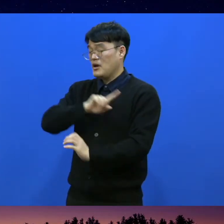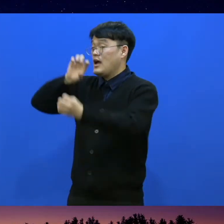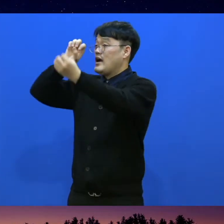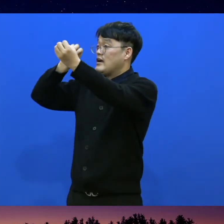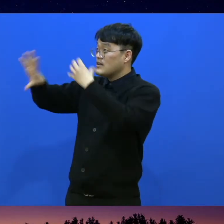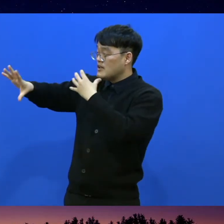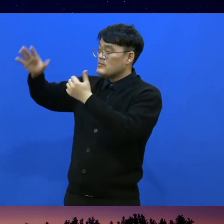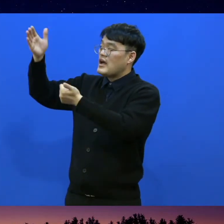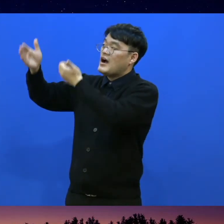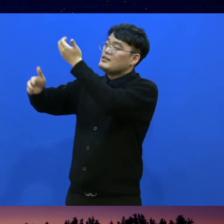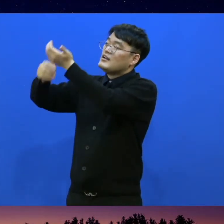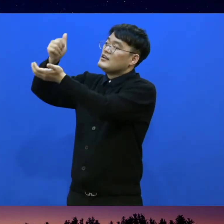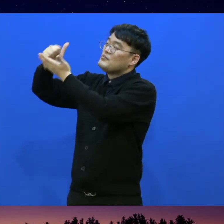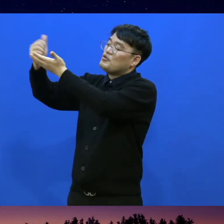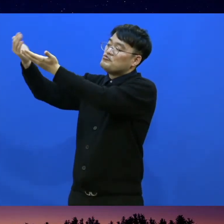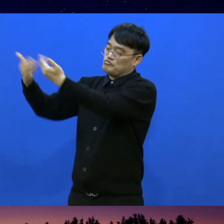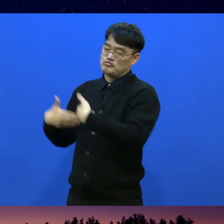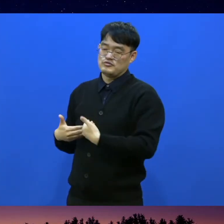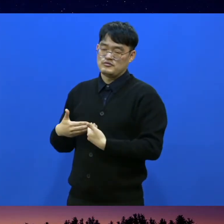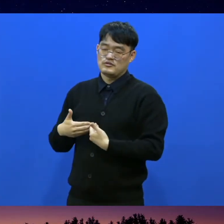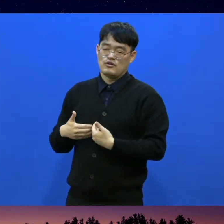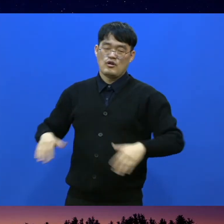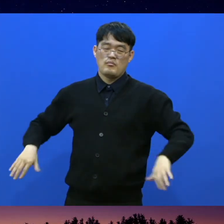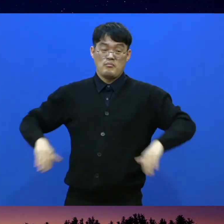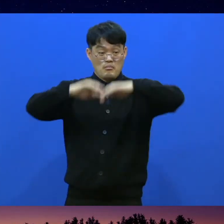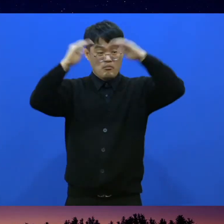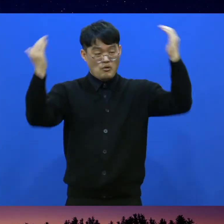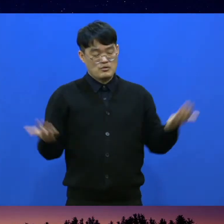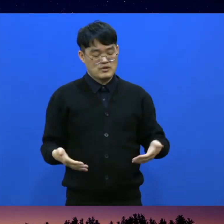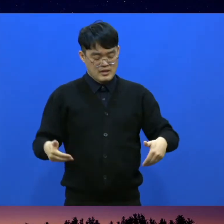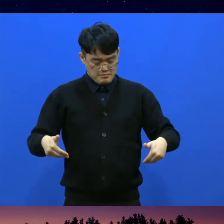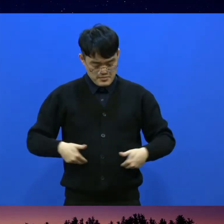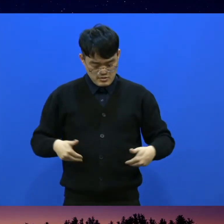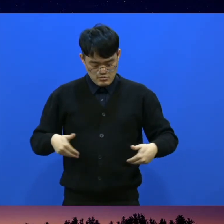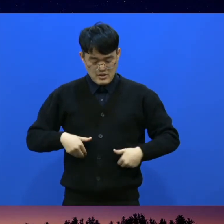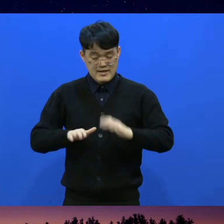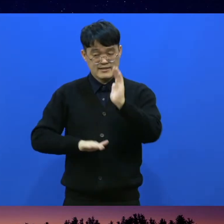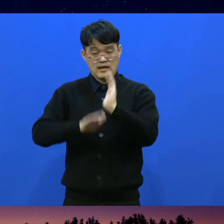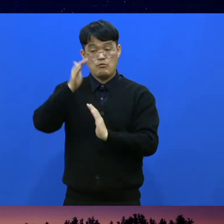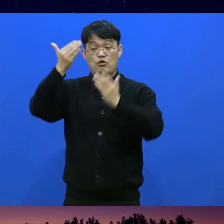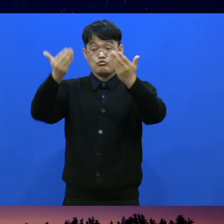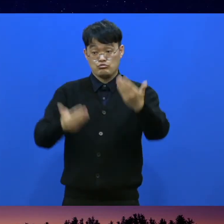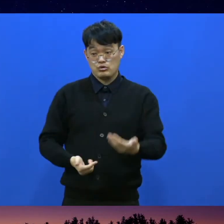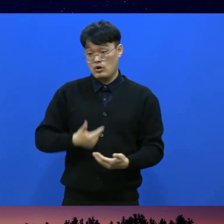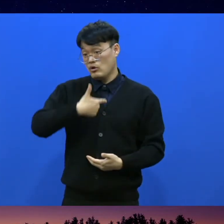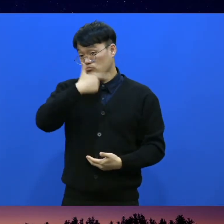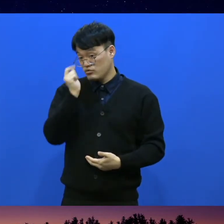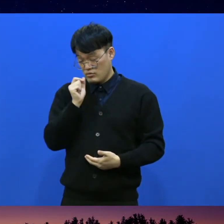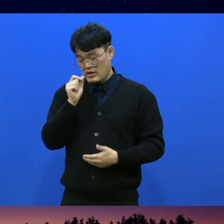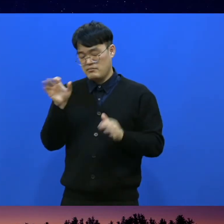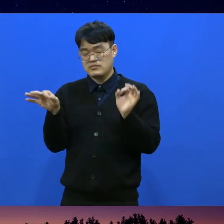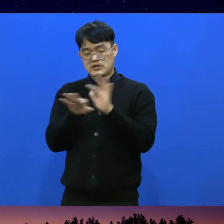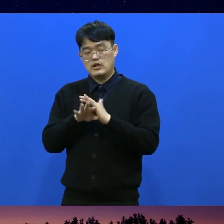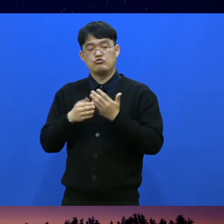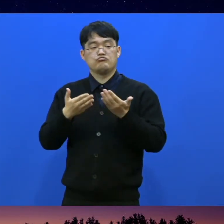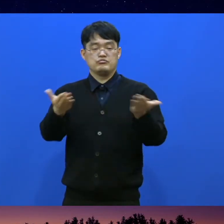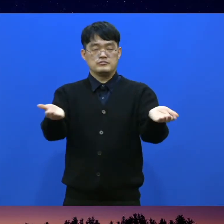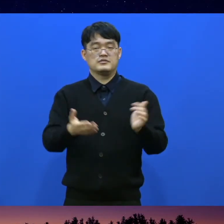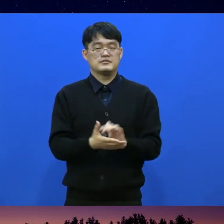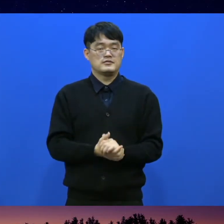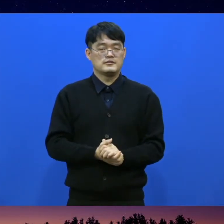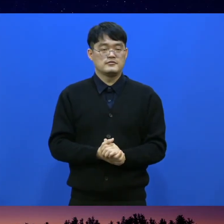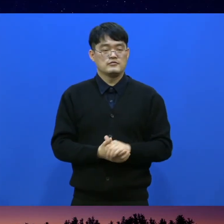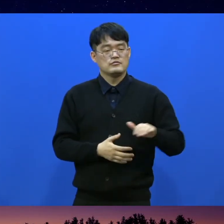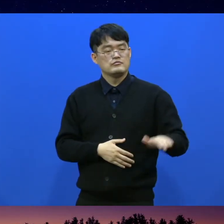거. 그분은 우리의 모든 필요를 다 채우시는 거예요. 그분은 우리의 결핍을 완전히 채워 주시는 거예요. 여러분